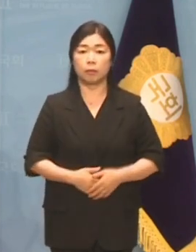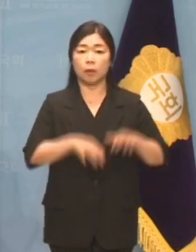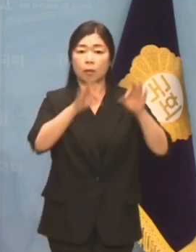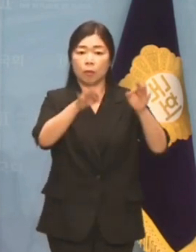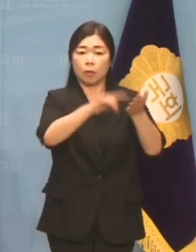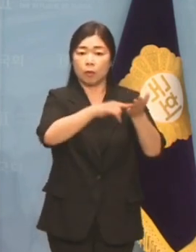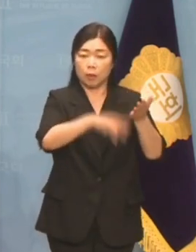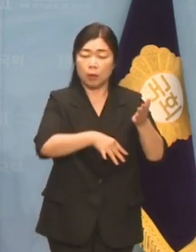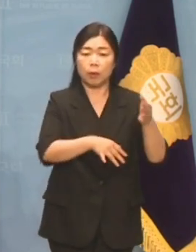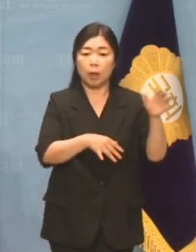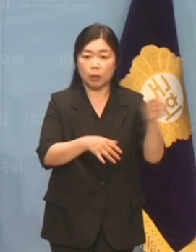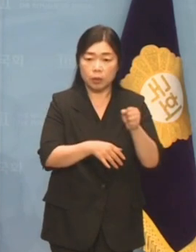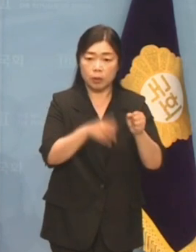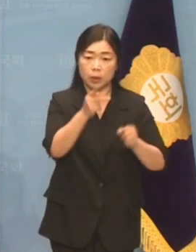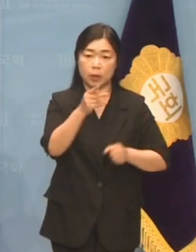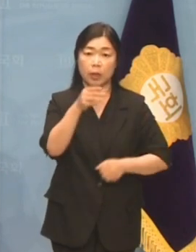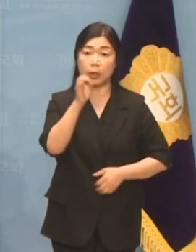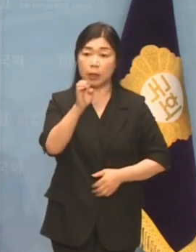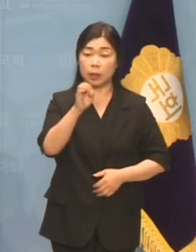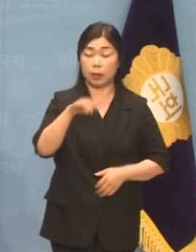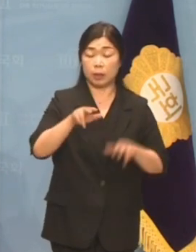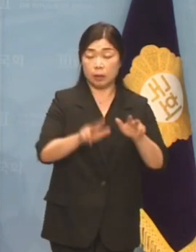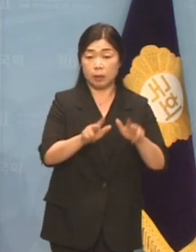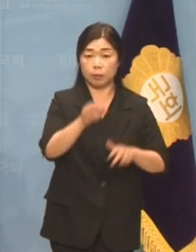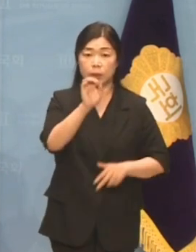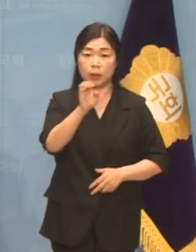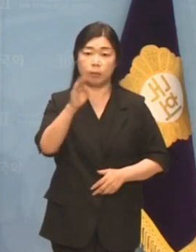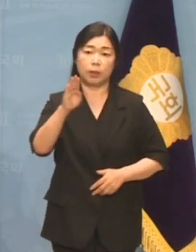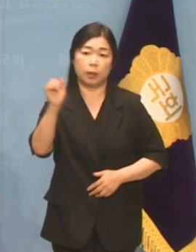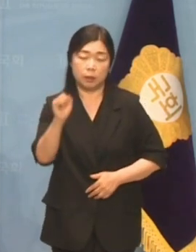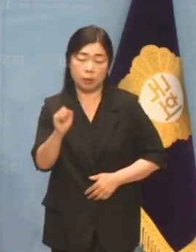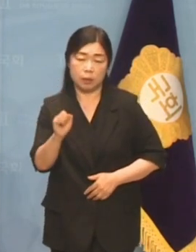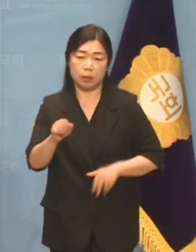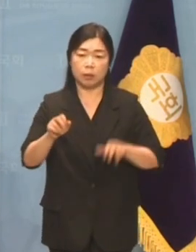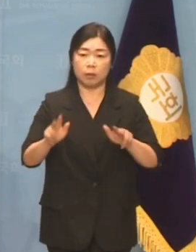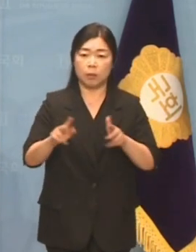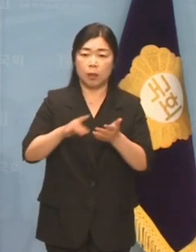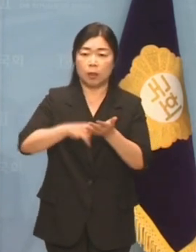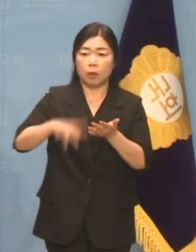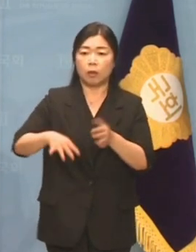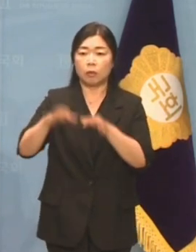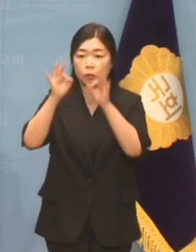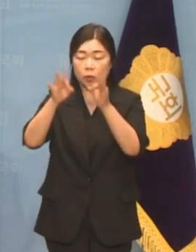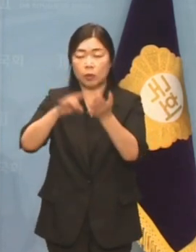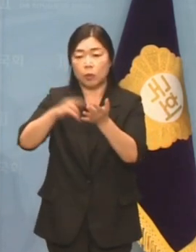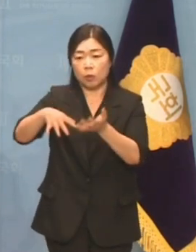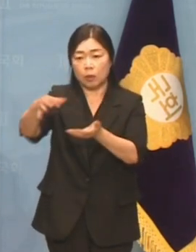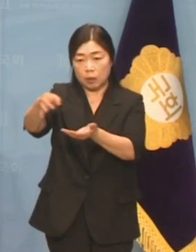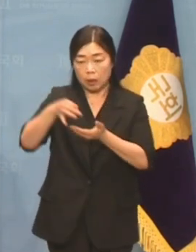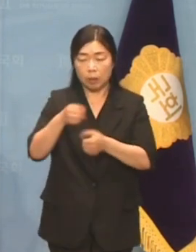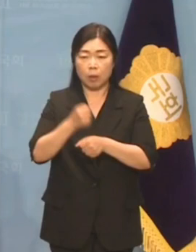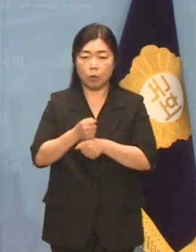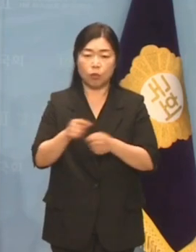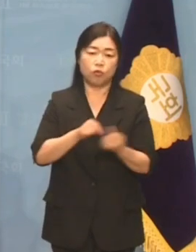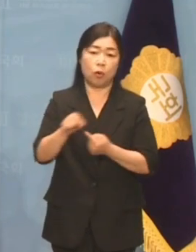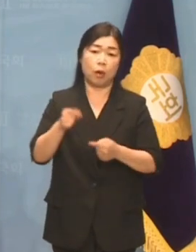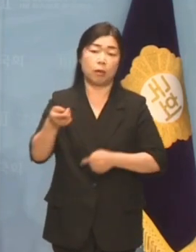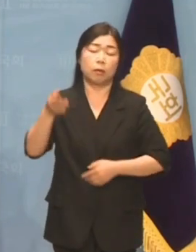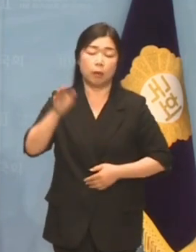있는 EBS는 직격탄을 맞게 되어 비상경영체제에 돌입해야 할 지경입니다.